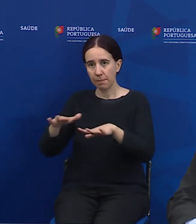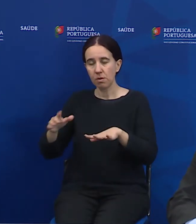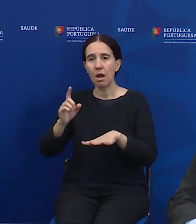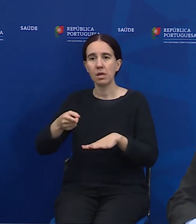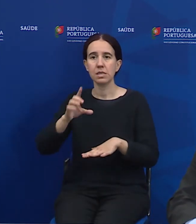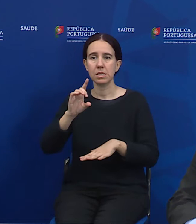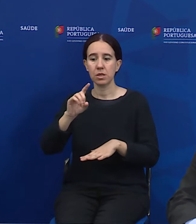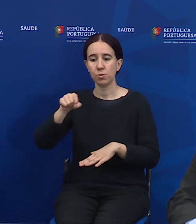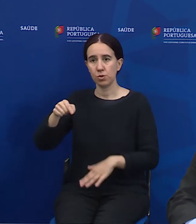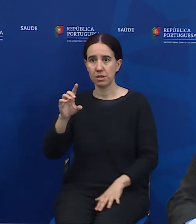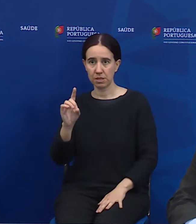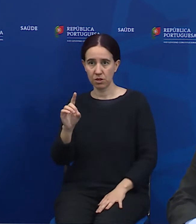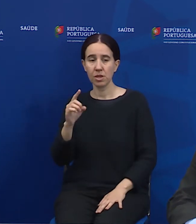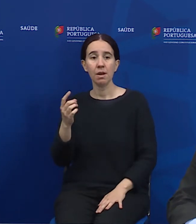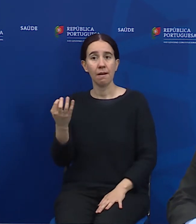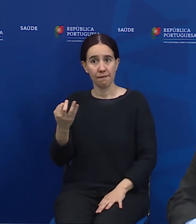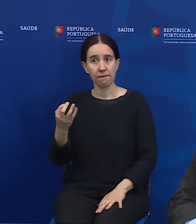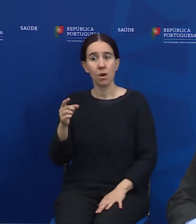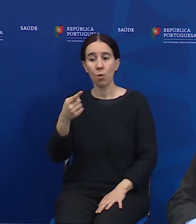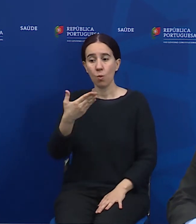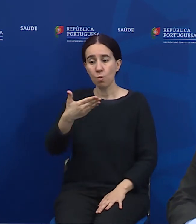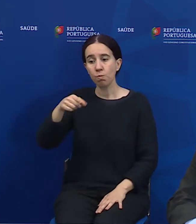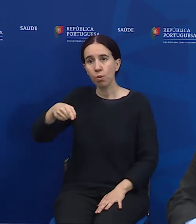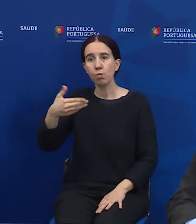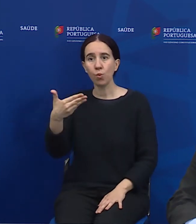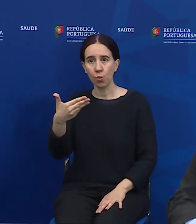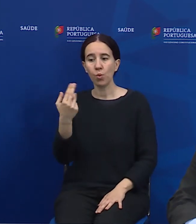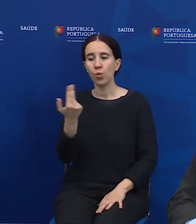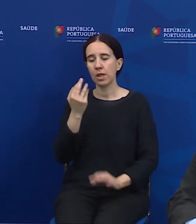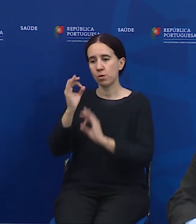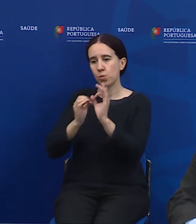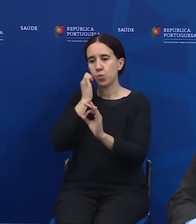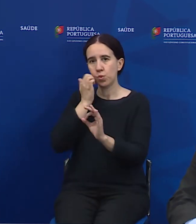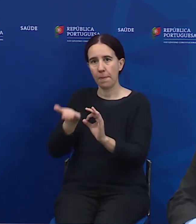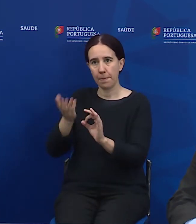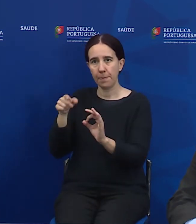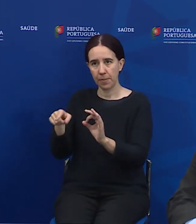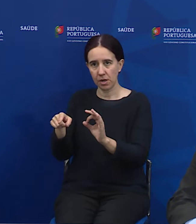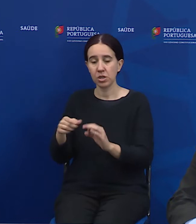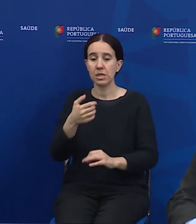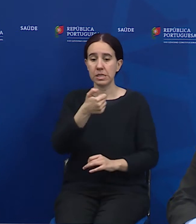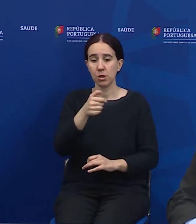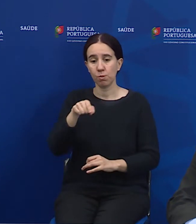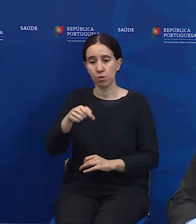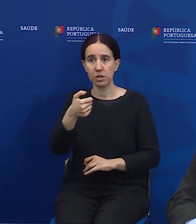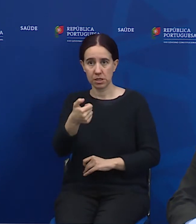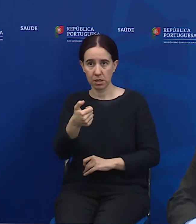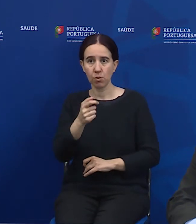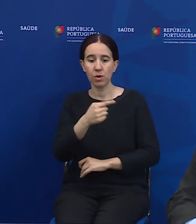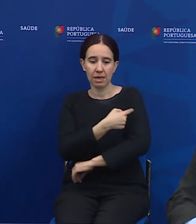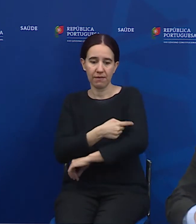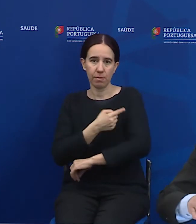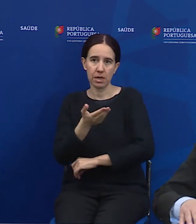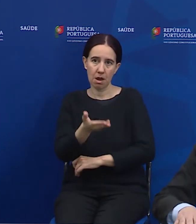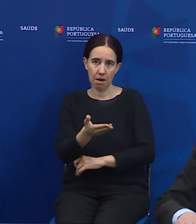é de 6.6 sendo que um ponto um em unidade de cuidados intensivos e 5.5